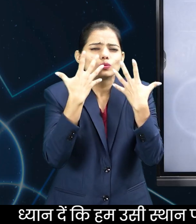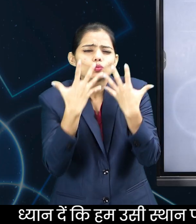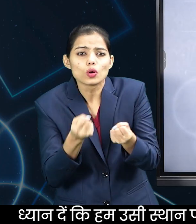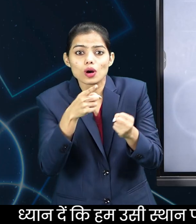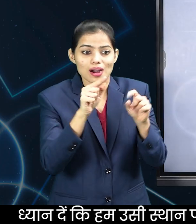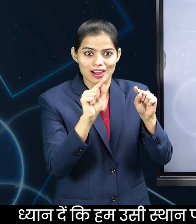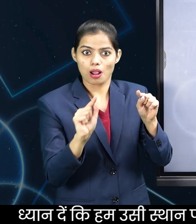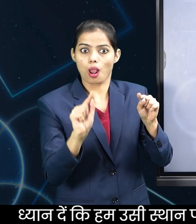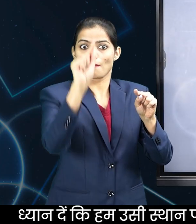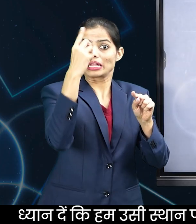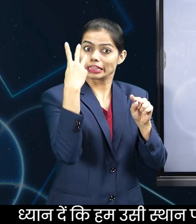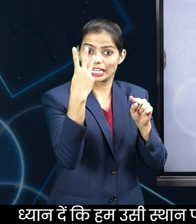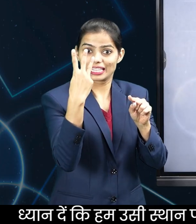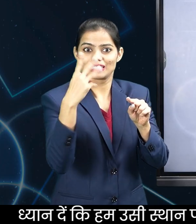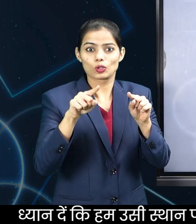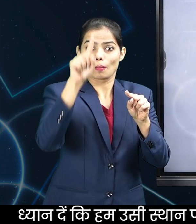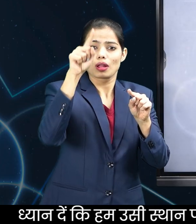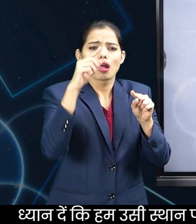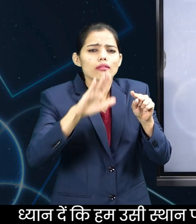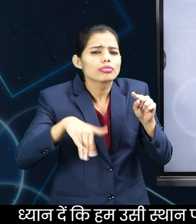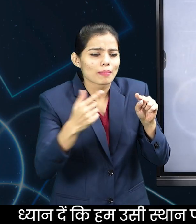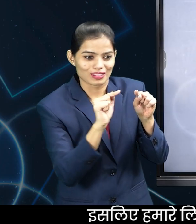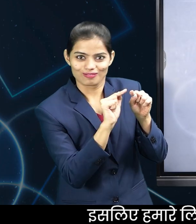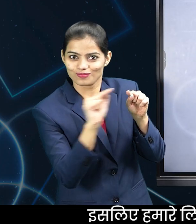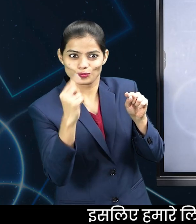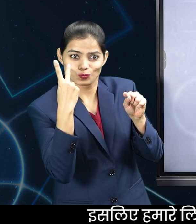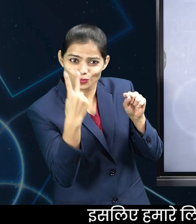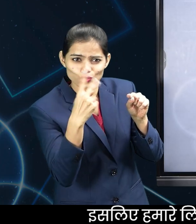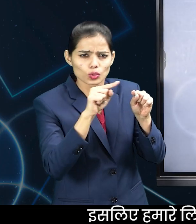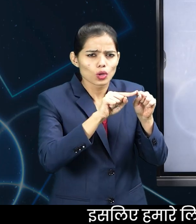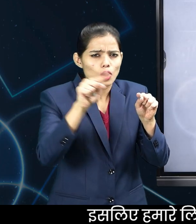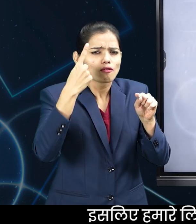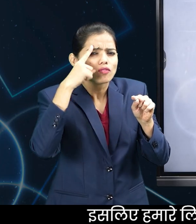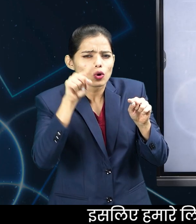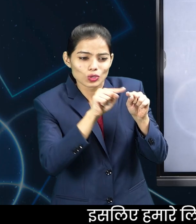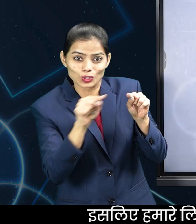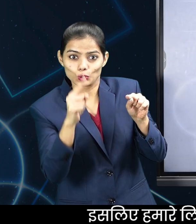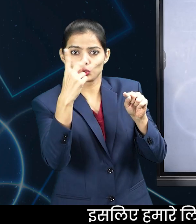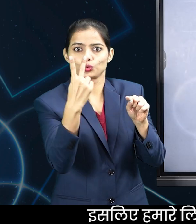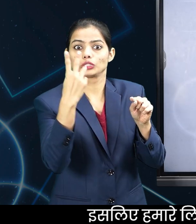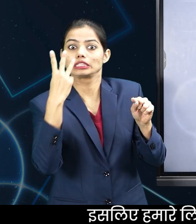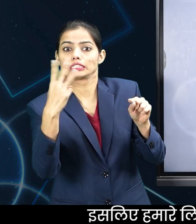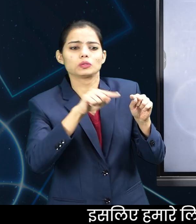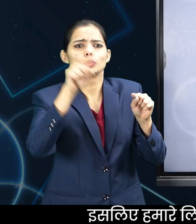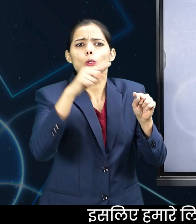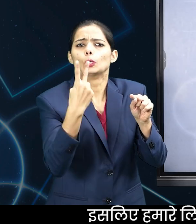तीन ऊपर और फिर दो दाईं ओर जाएं। इसलिए हमारे लिए निर्देश 2, 3